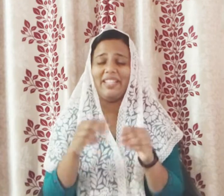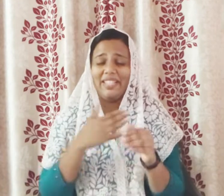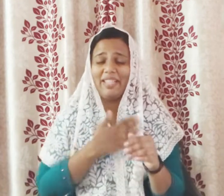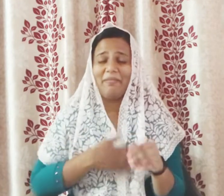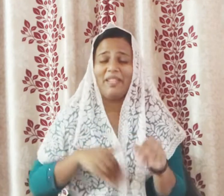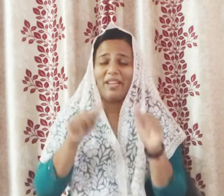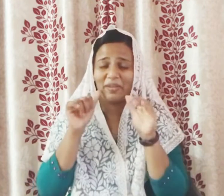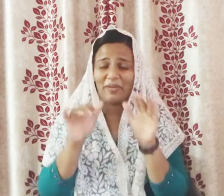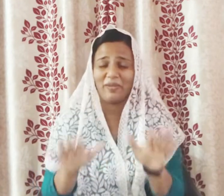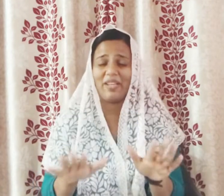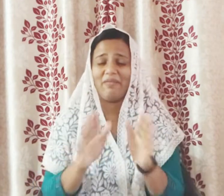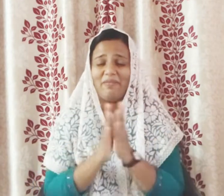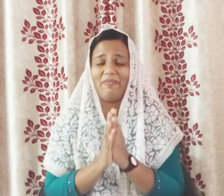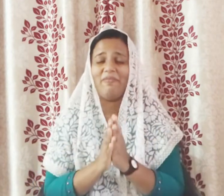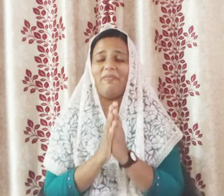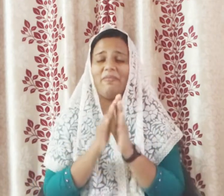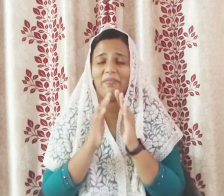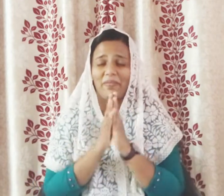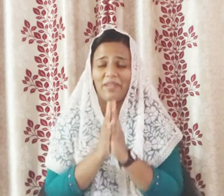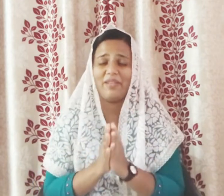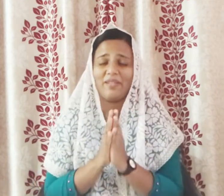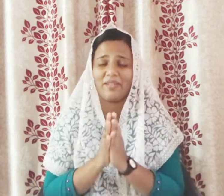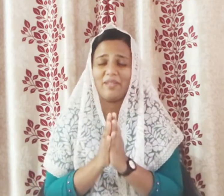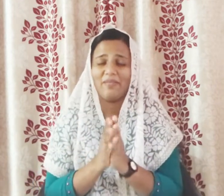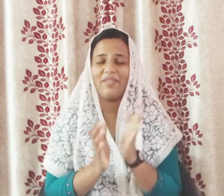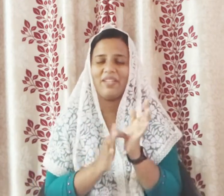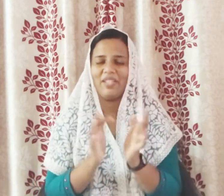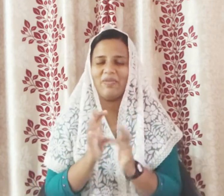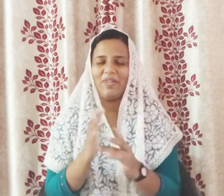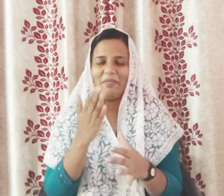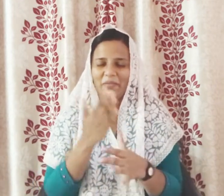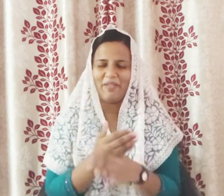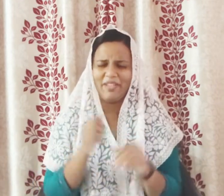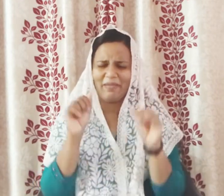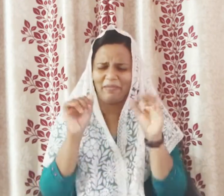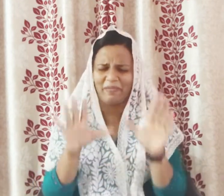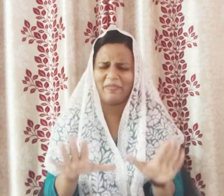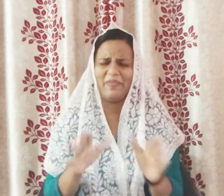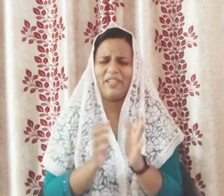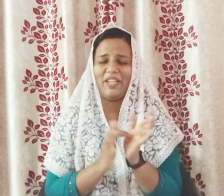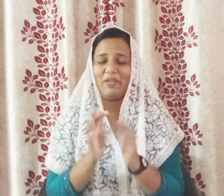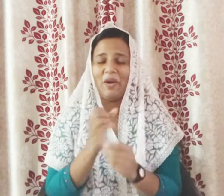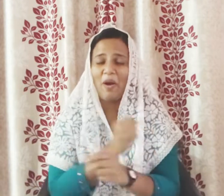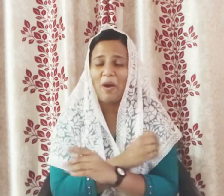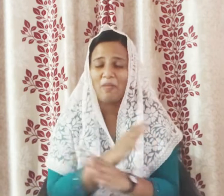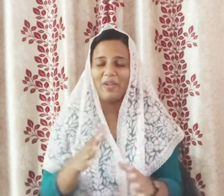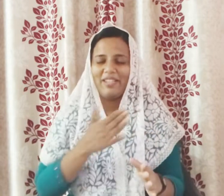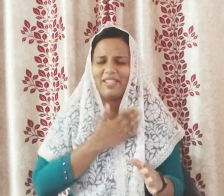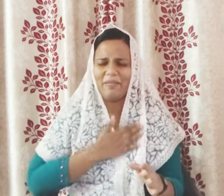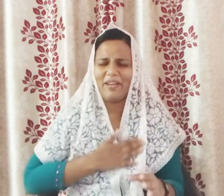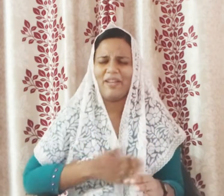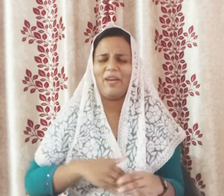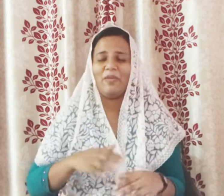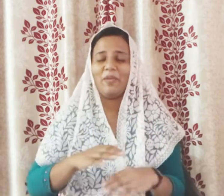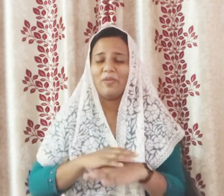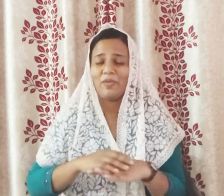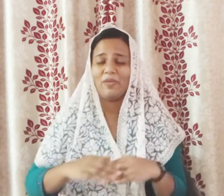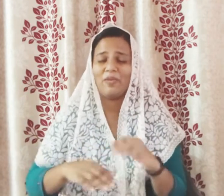വരട്ടെ. കുടുംബങ്ങൾക്കകത്തേക്ക് യേശു ക്രിസ്തുവിൻ്റെ നാമത്തിൽ ദൈവത്തിൻ്റെ പ്രവൃത്തി വെളിപ്പെടട്ടെ. അത്ഭുതകരമായ സ്വസ്ഥതയും